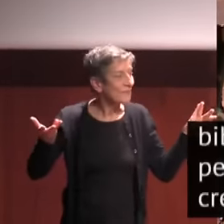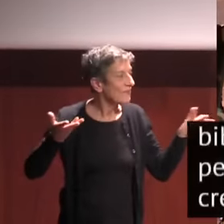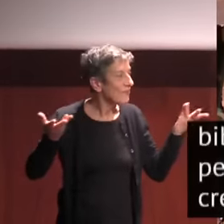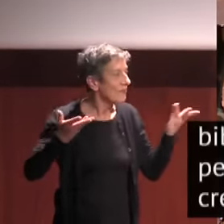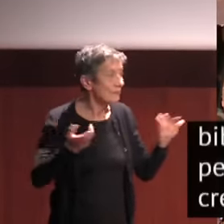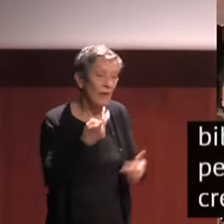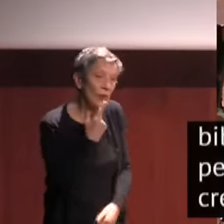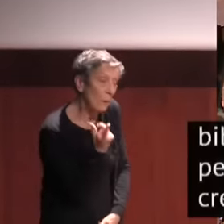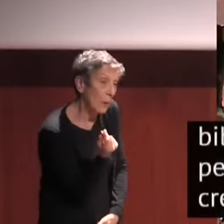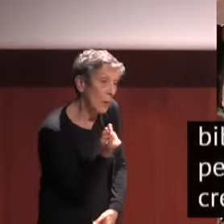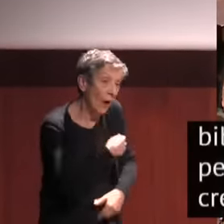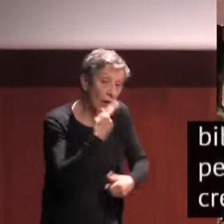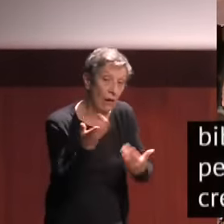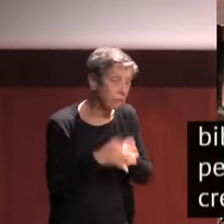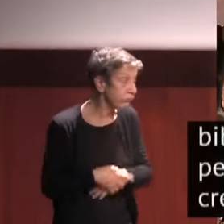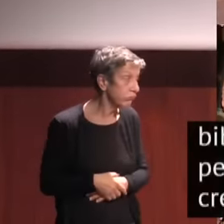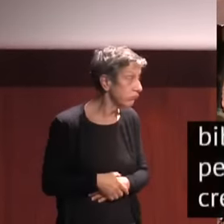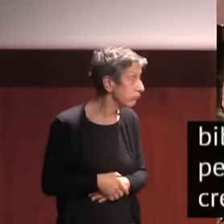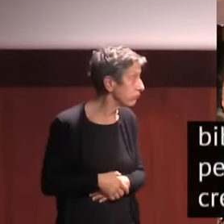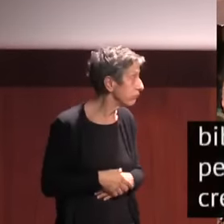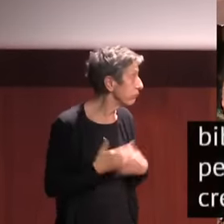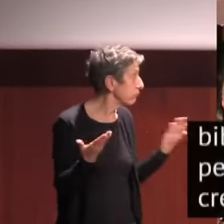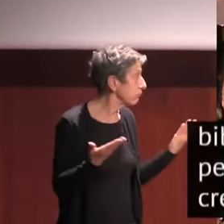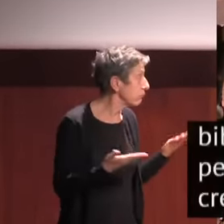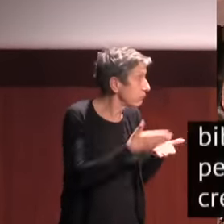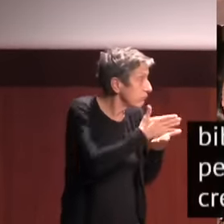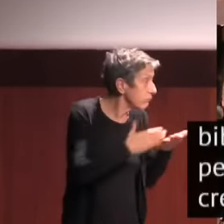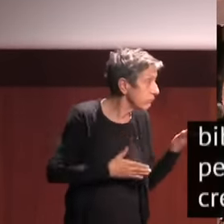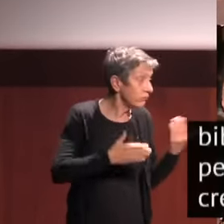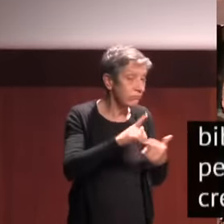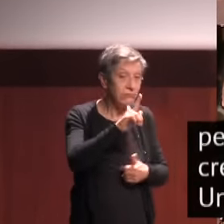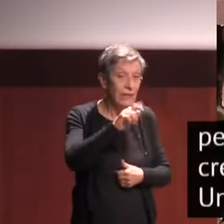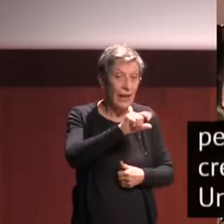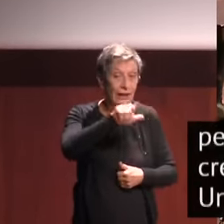Oui, en partenariat, voilà, c'est une partie de Gallica qui est consacrée